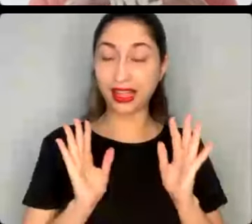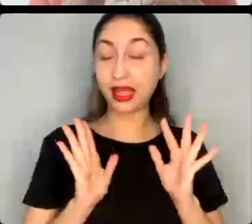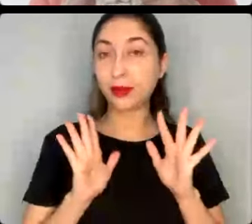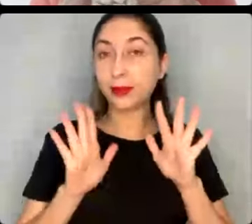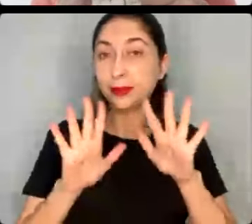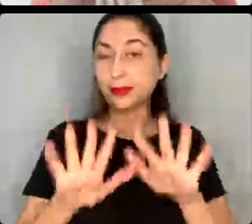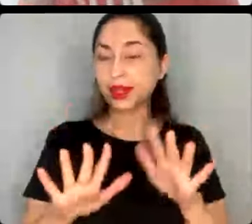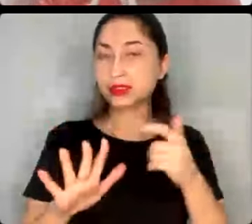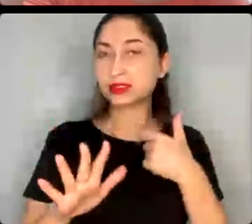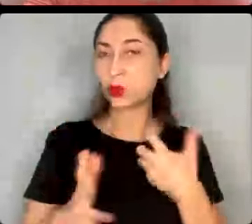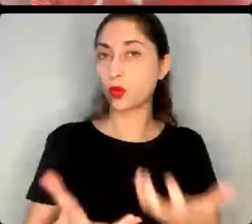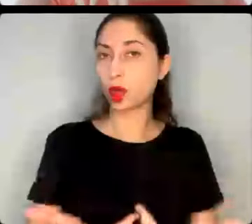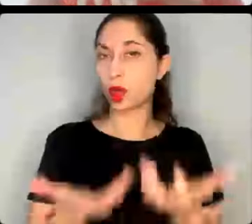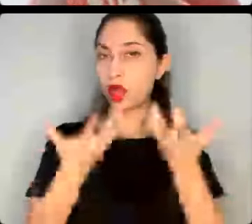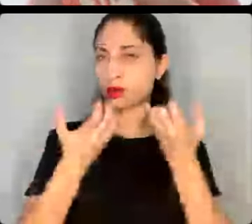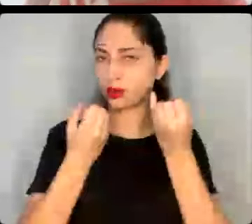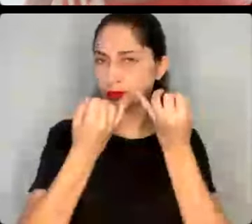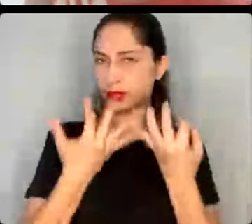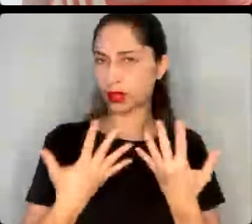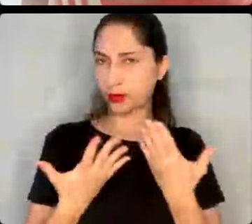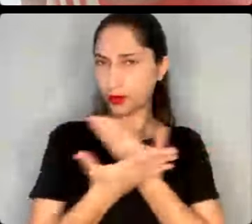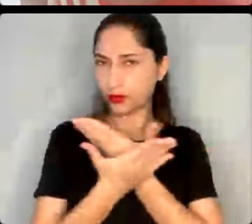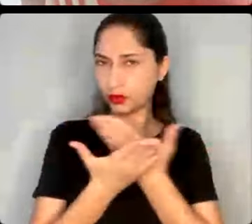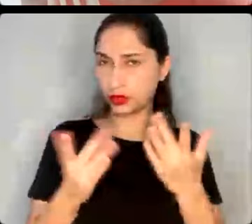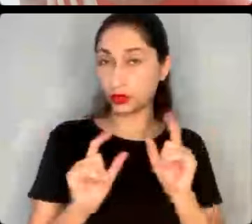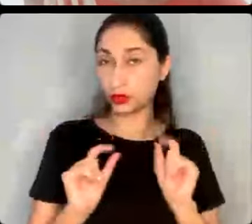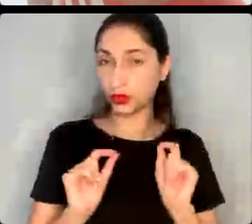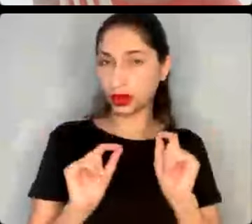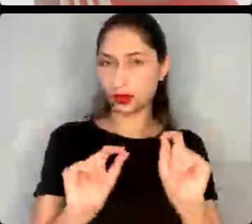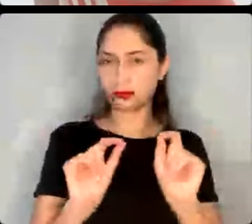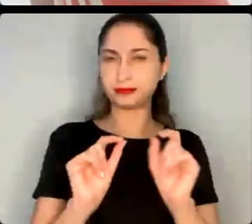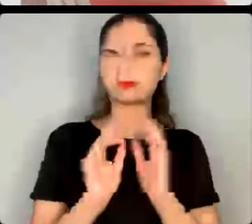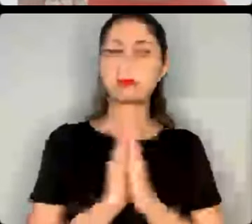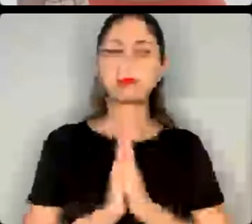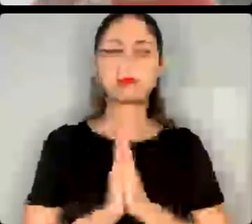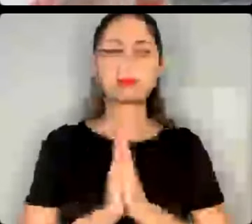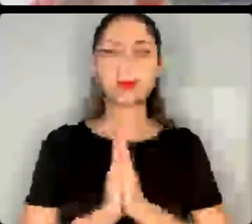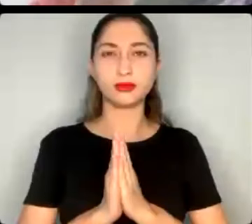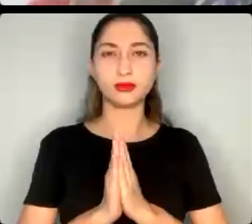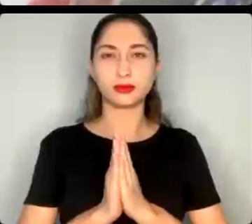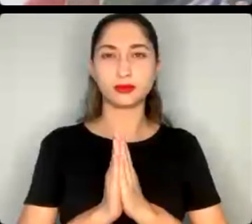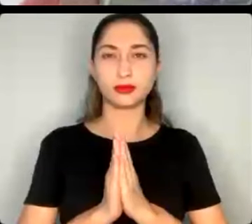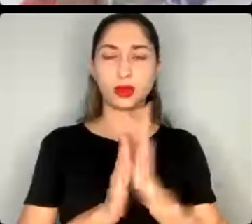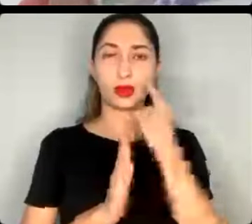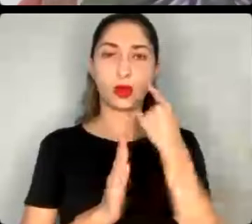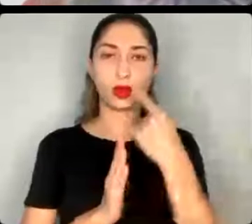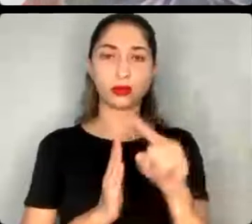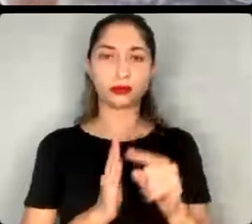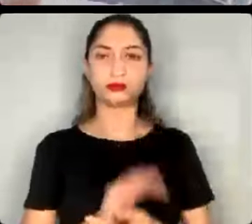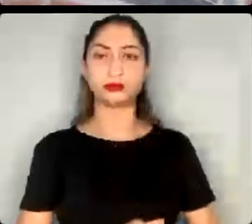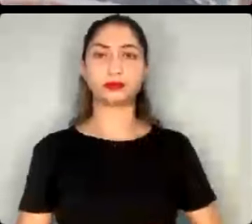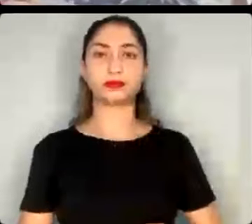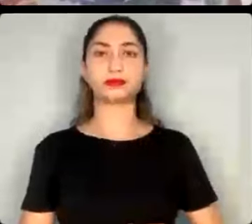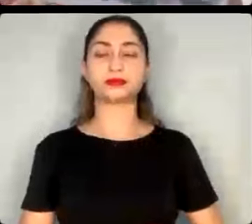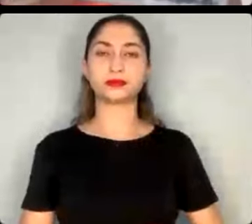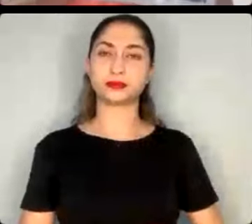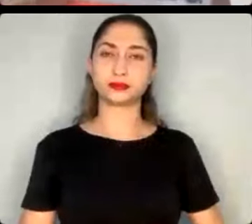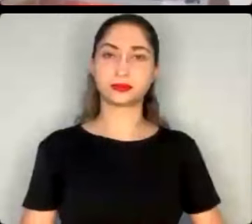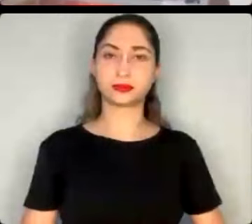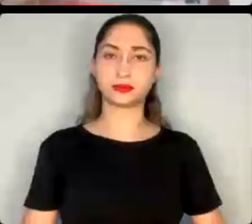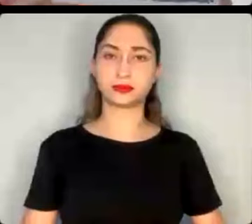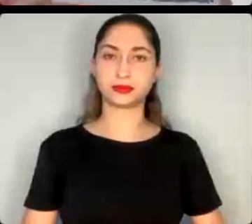uma relação do pé com essa imagem. Essa daqui também é uma imagem da